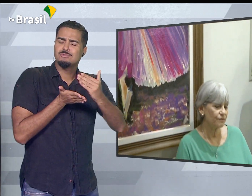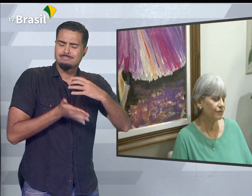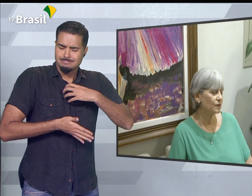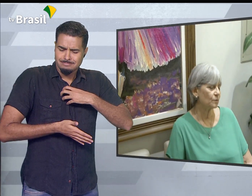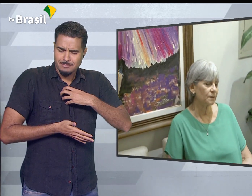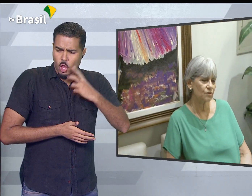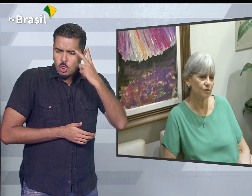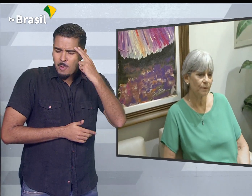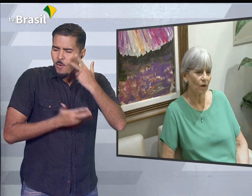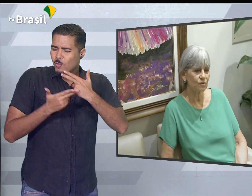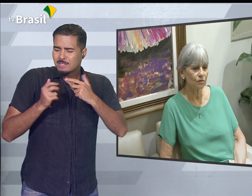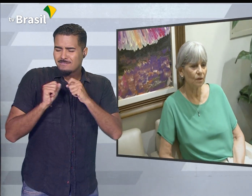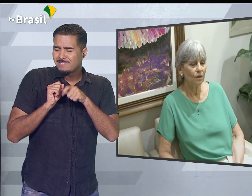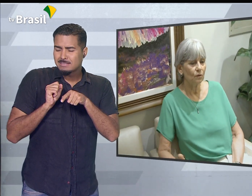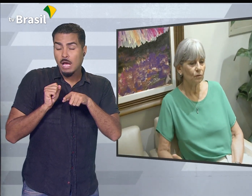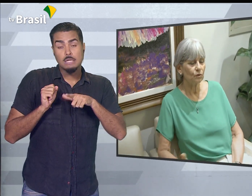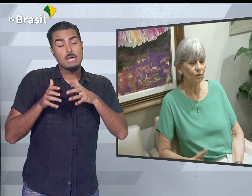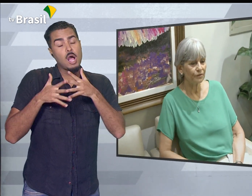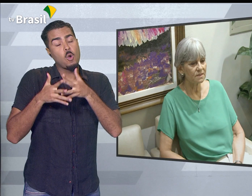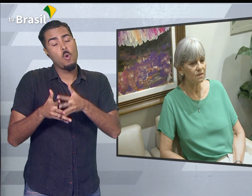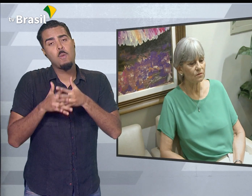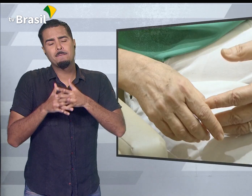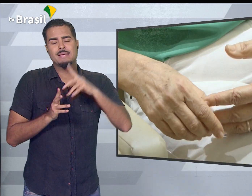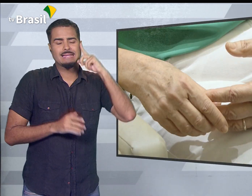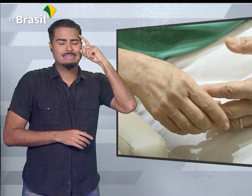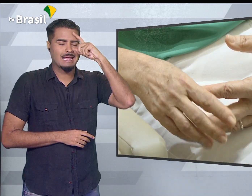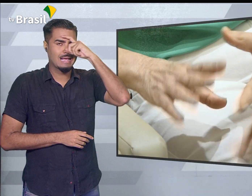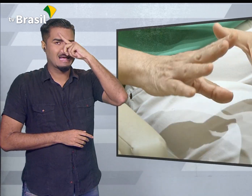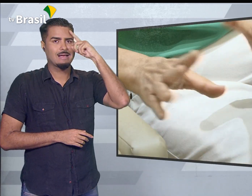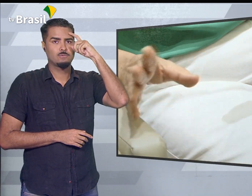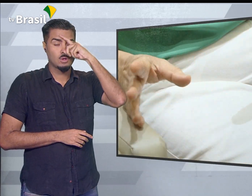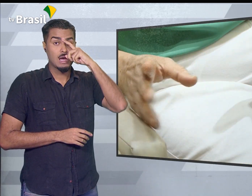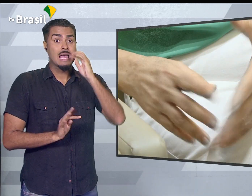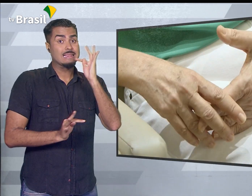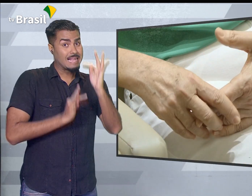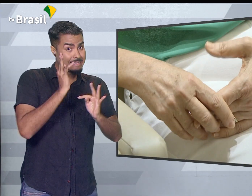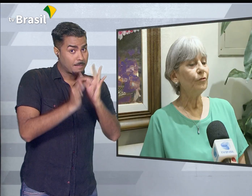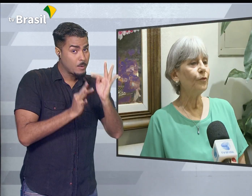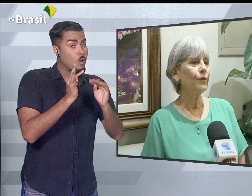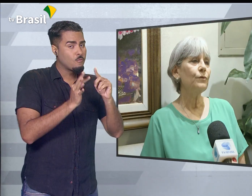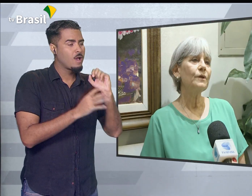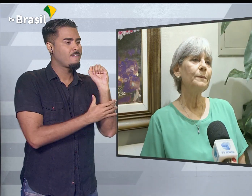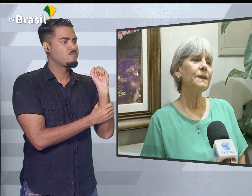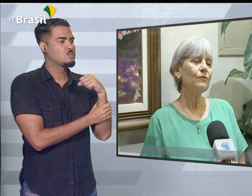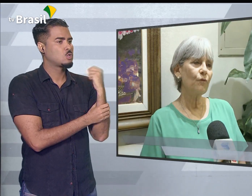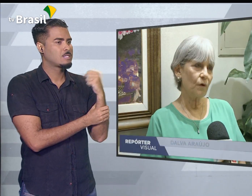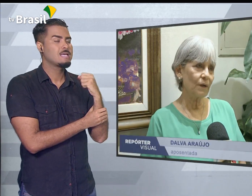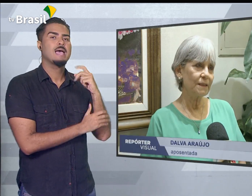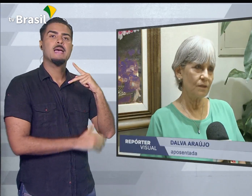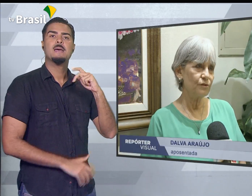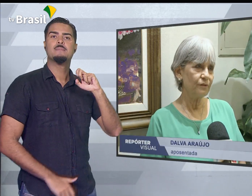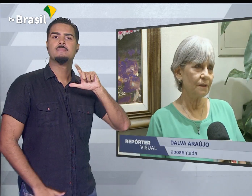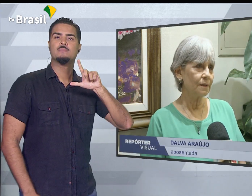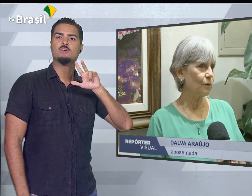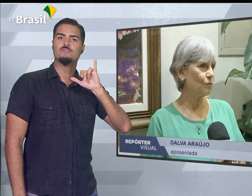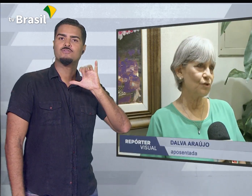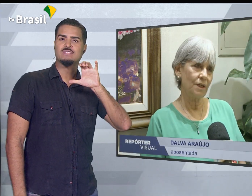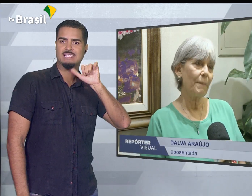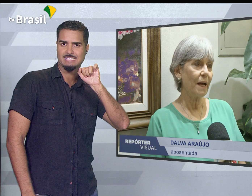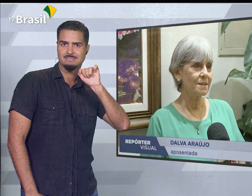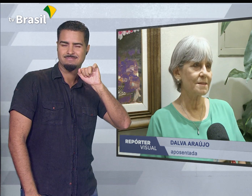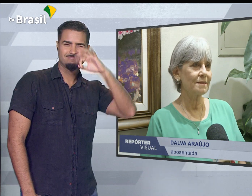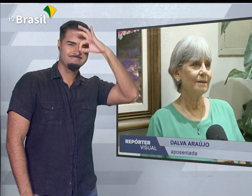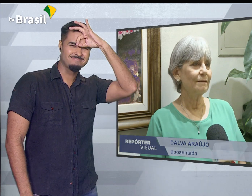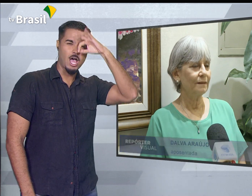tornaram complicadas. A indicação de tratamento foi a fisioterapia pélvica. Foi o que me devolveu a qualidade de vida, que eu não